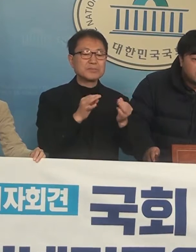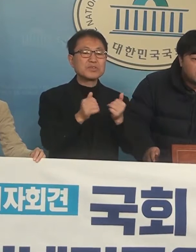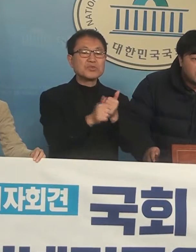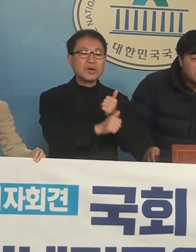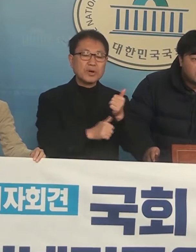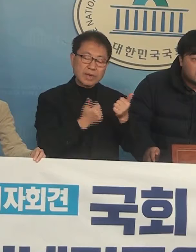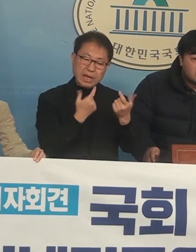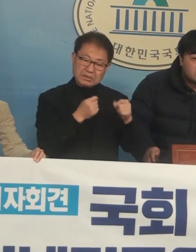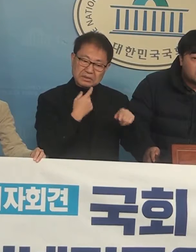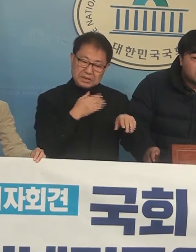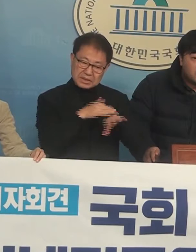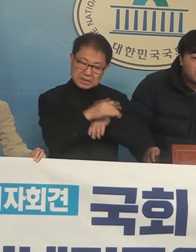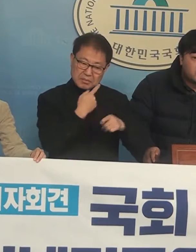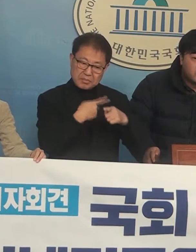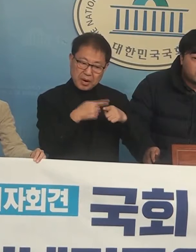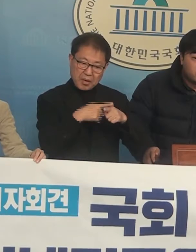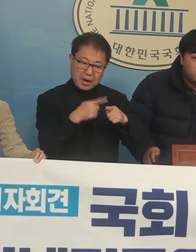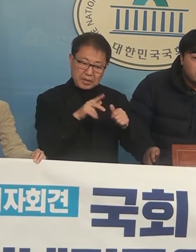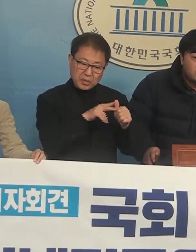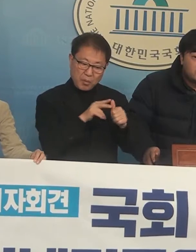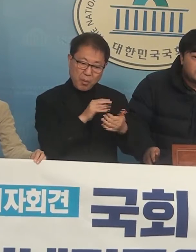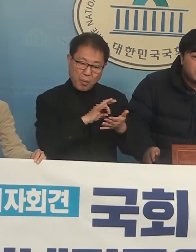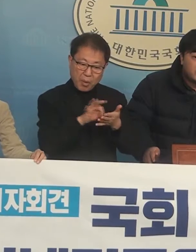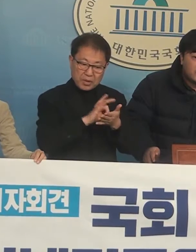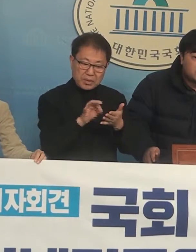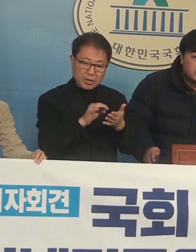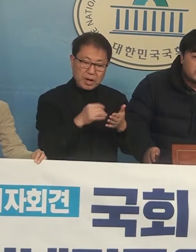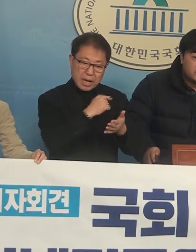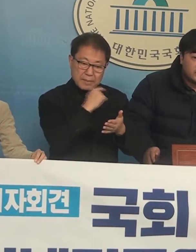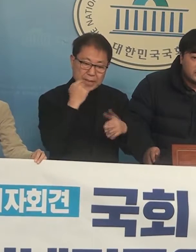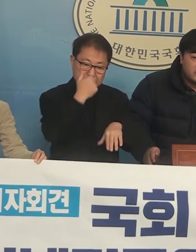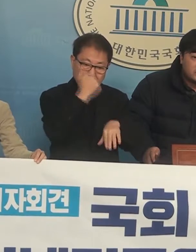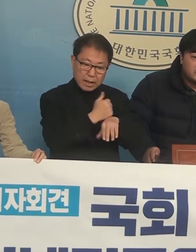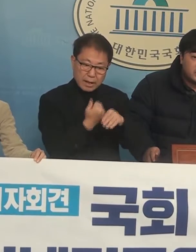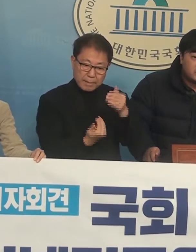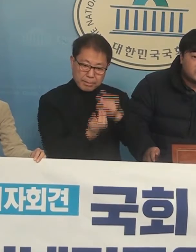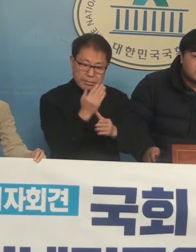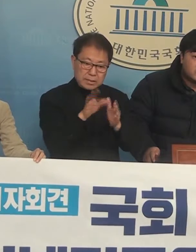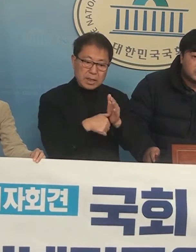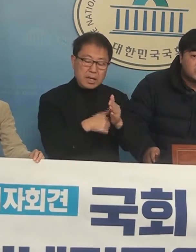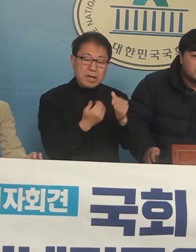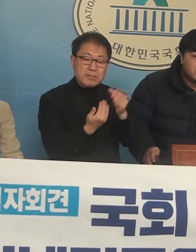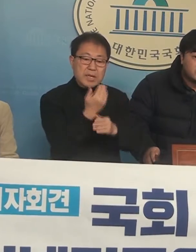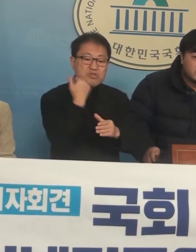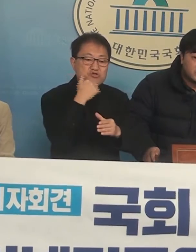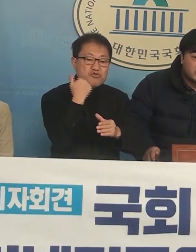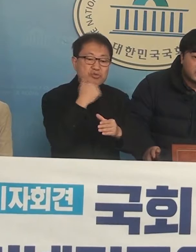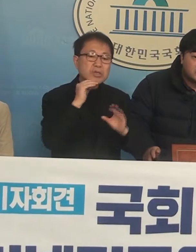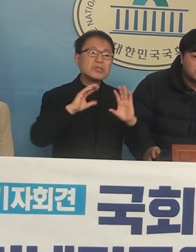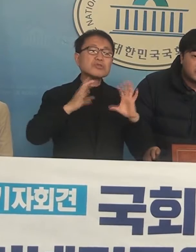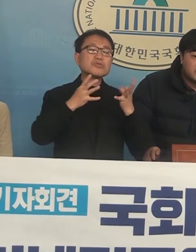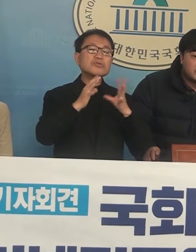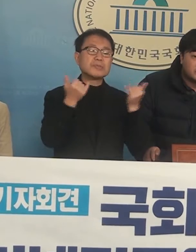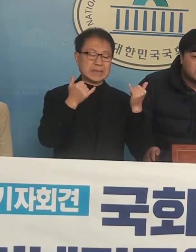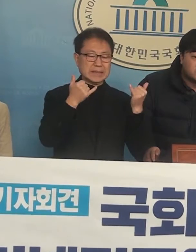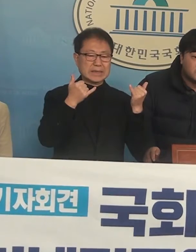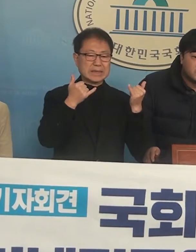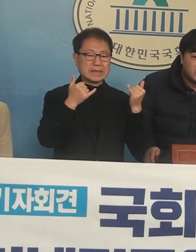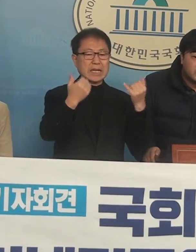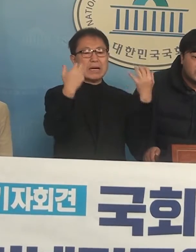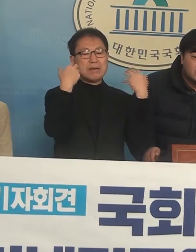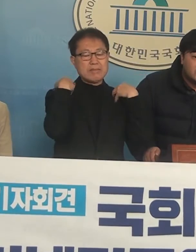금융위원회가 그렇게 평가해서 정보가 활용되고 그 피해가 나중에 드러난다면 그 피해는 오롯이 국민들이 다 부담해야